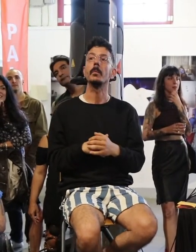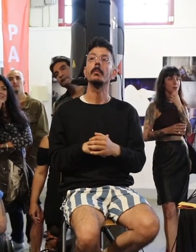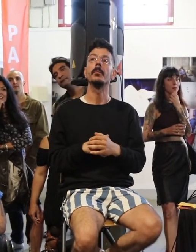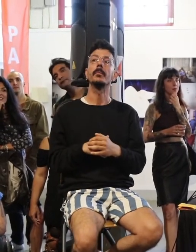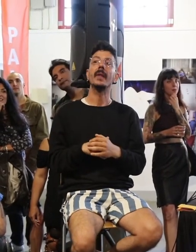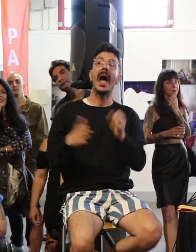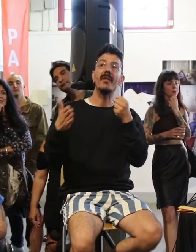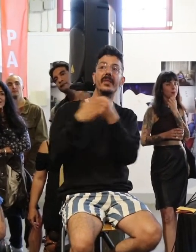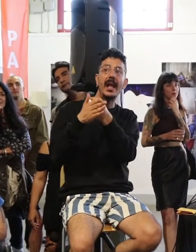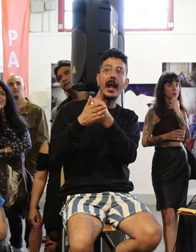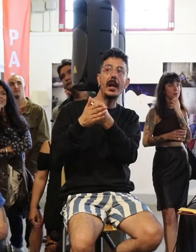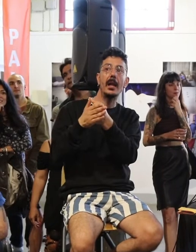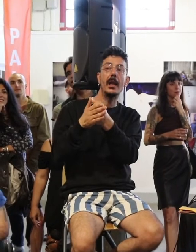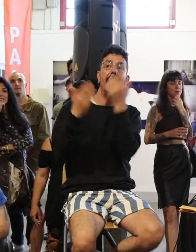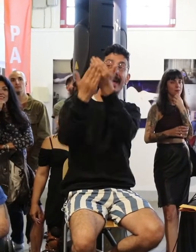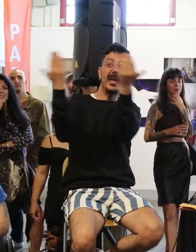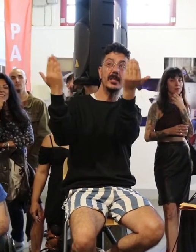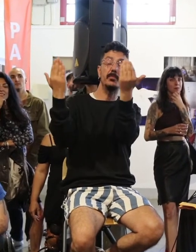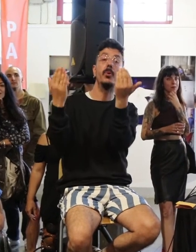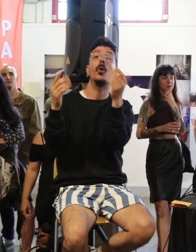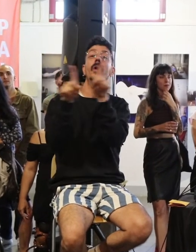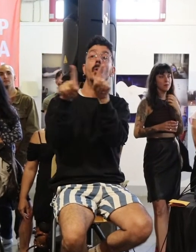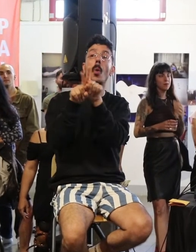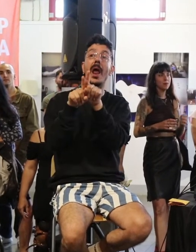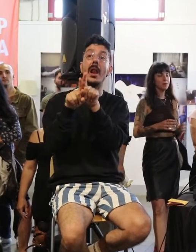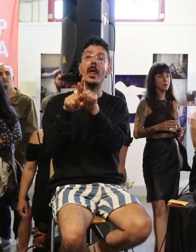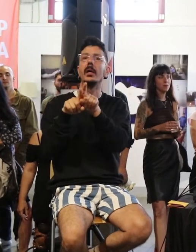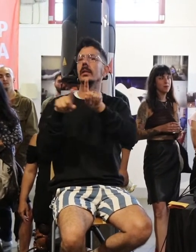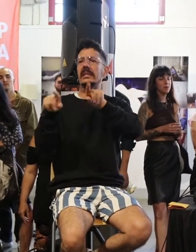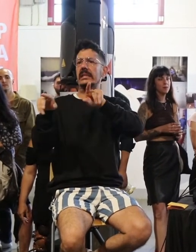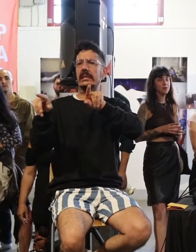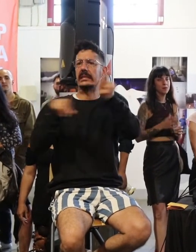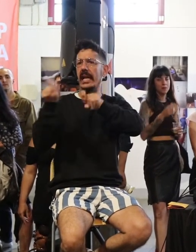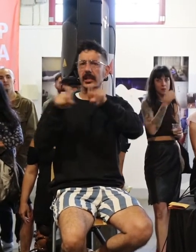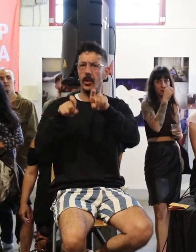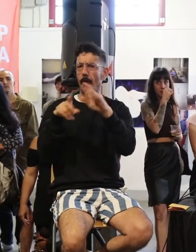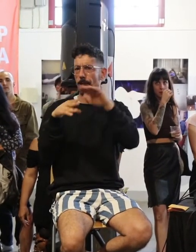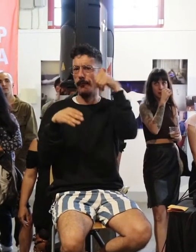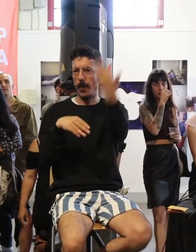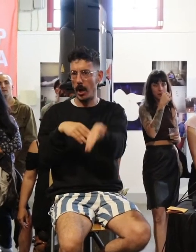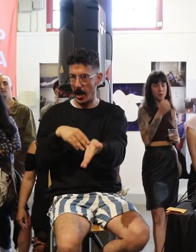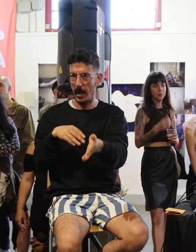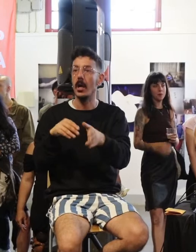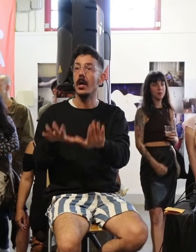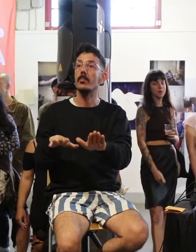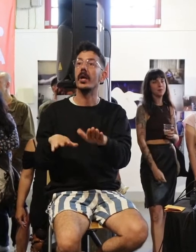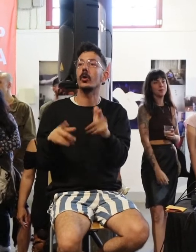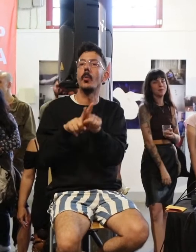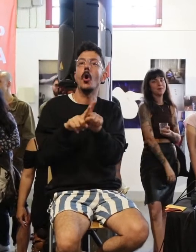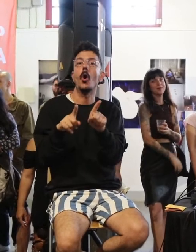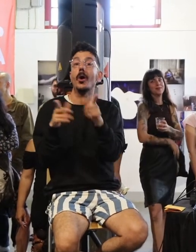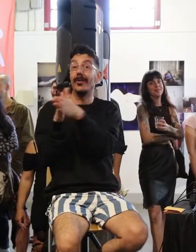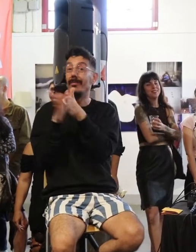selecció, i que són tres. Les companyes dels Camps Vies ens han regalat fotografies de tota